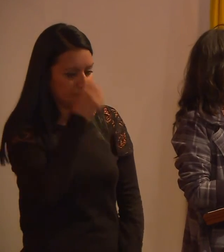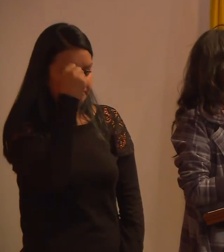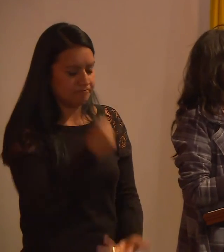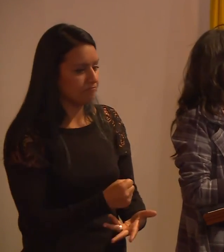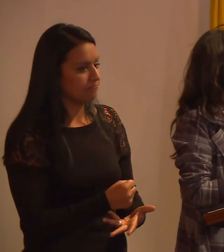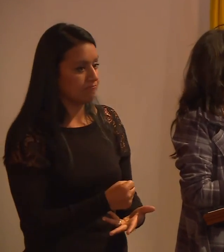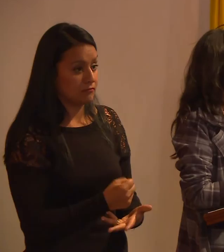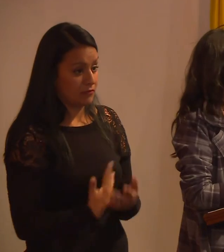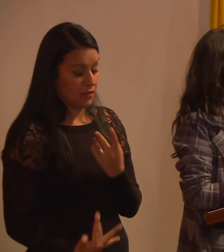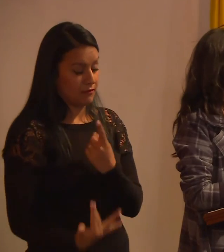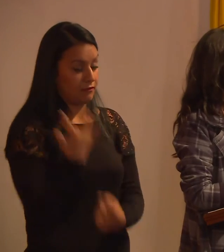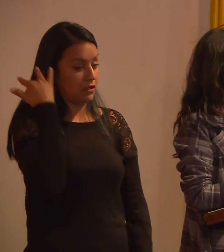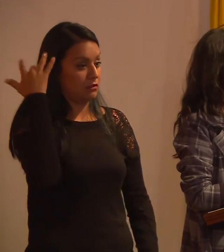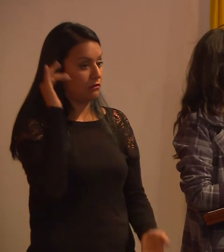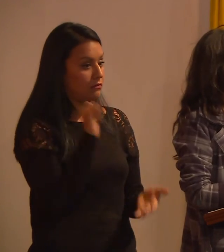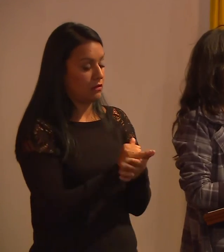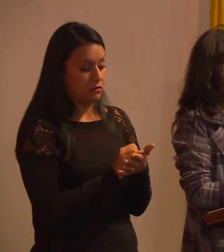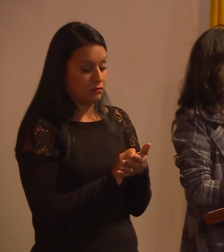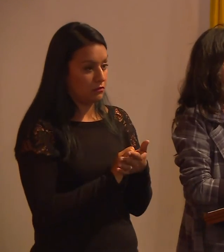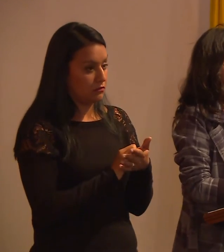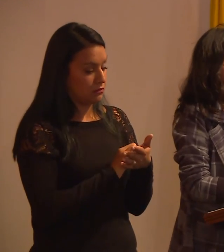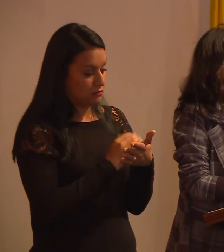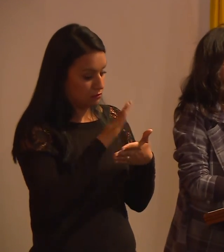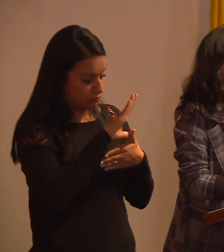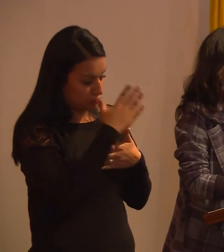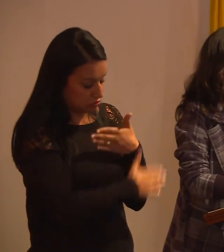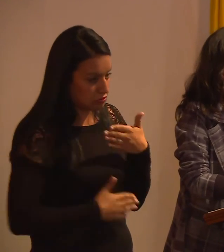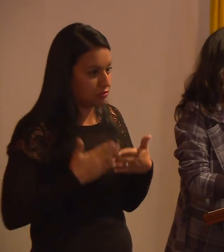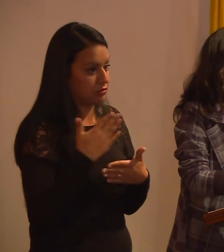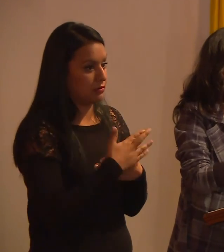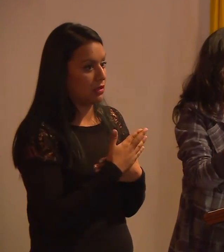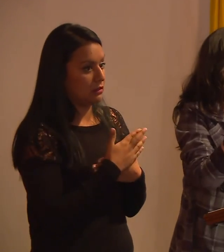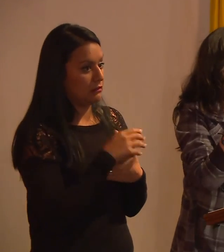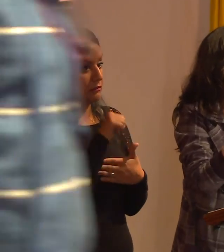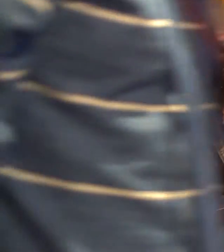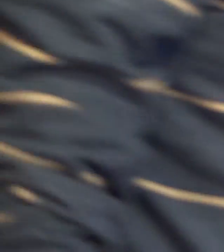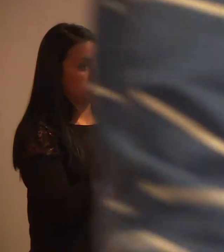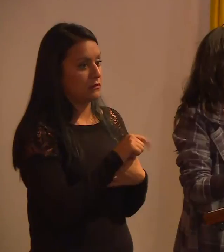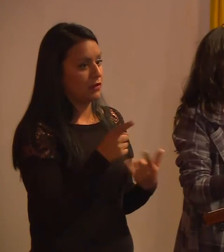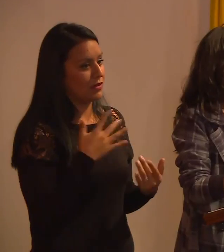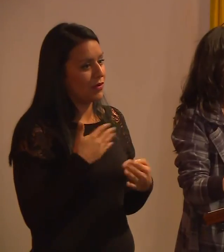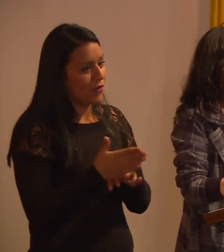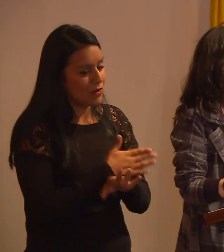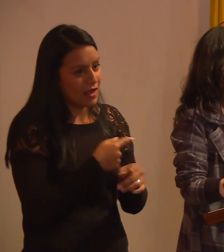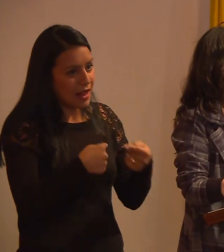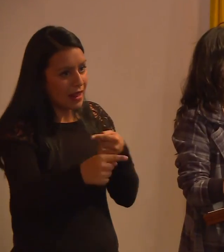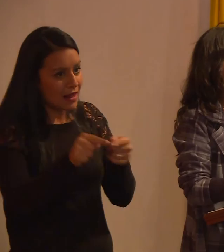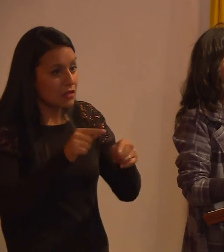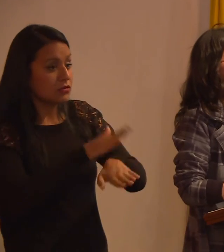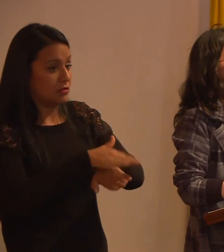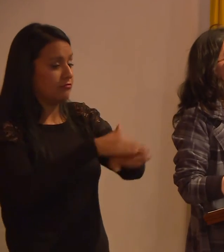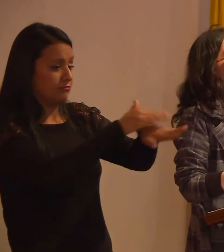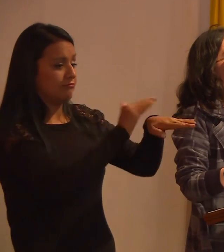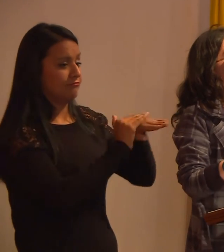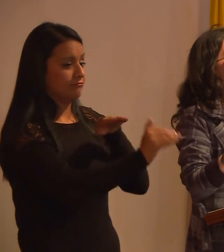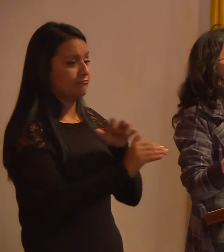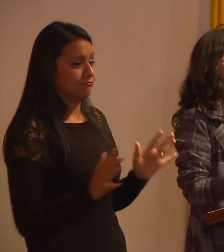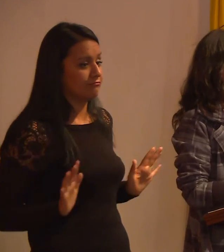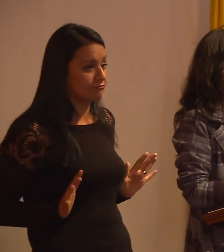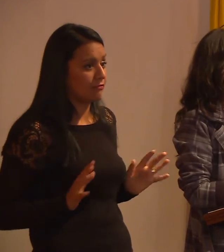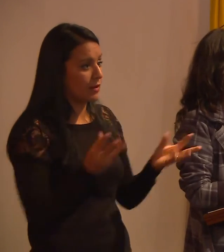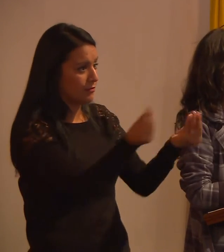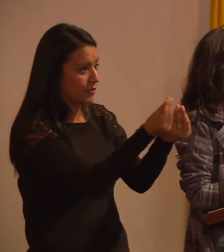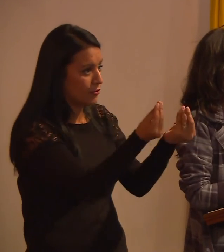eso va a tener un efecto en toda la región. Entonces, me parece que ese debe ser un punto como de la agenda de debate, y yo aquí invito a